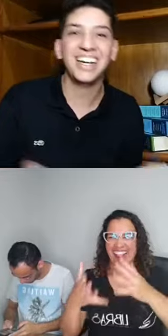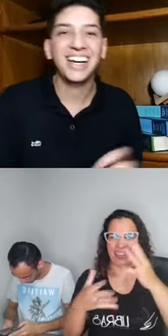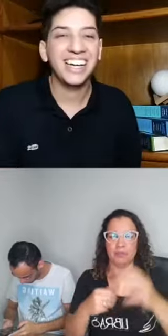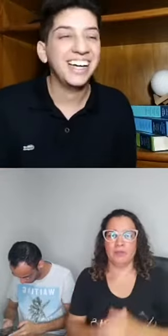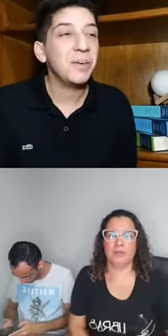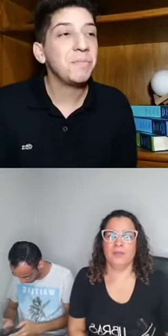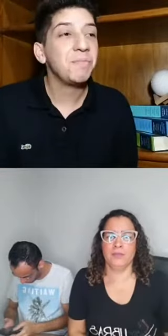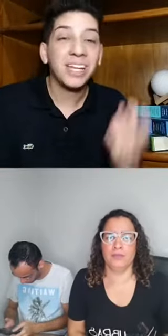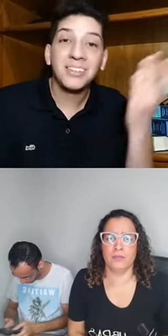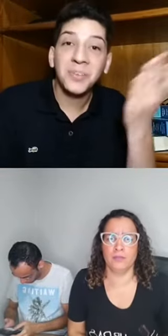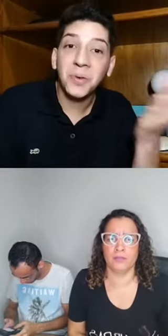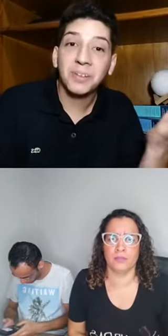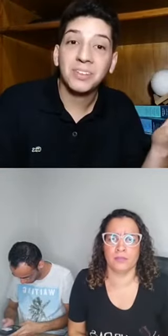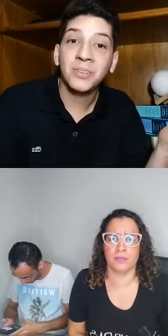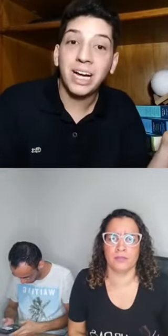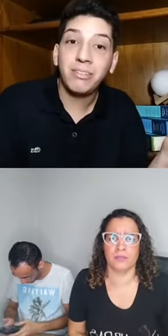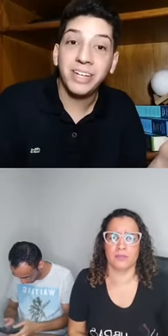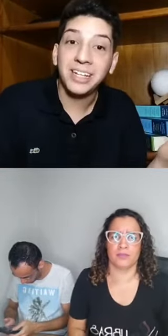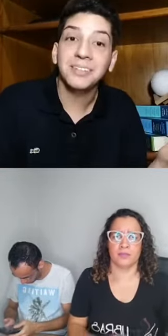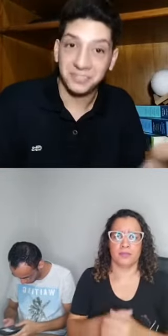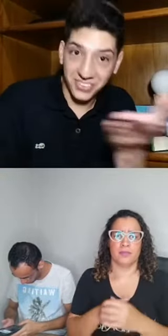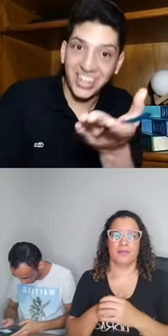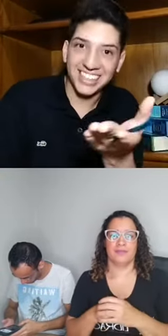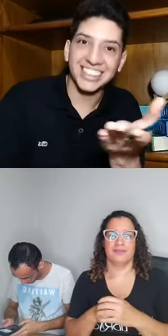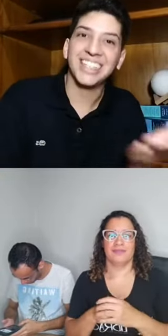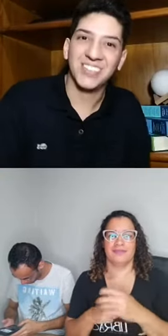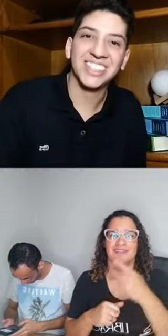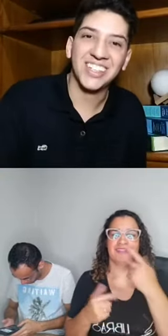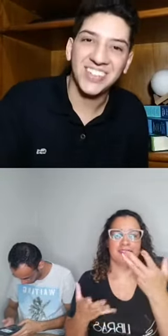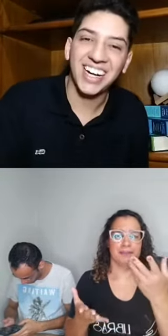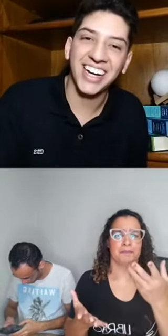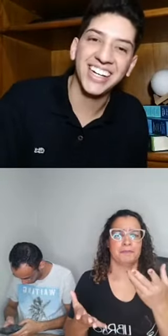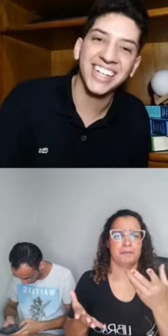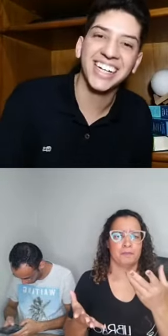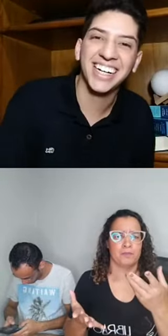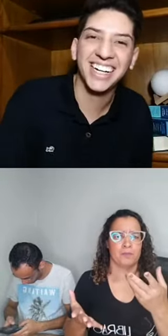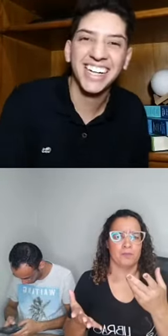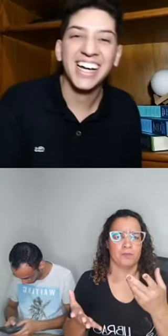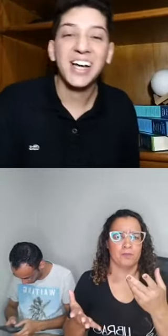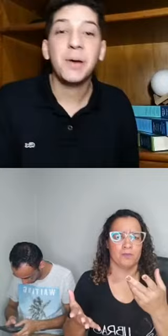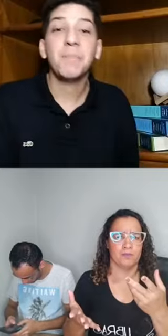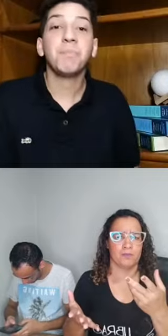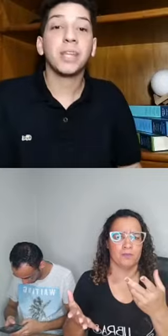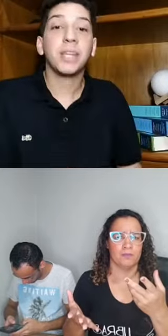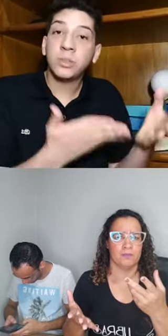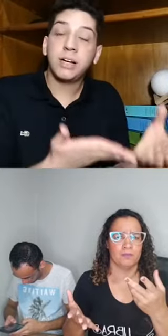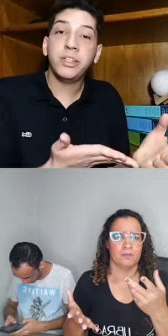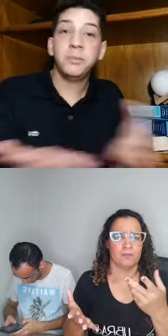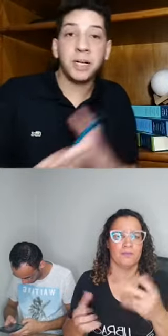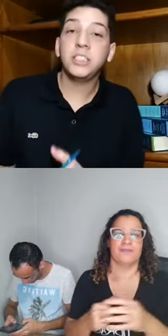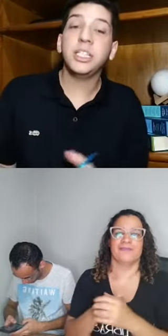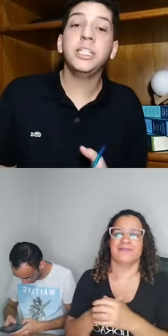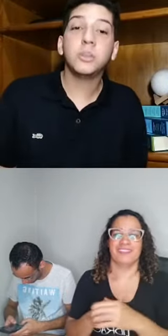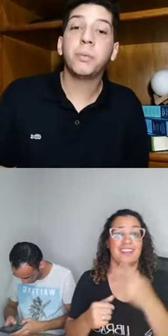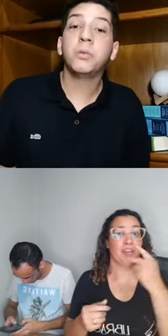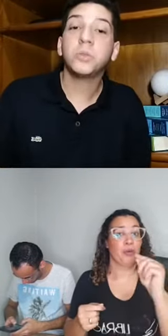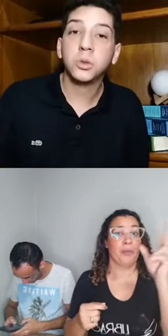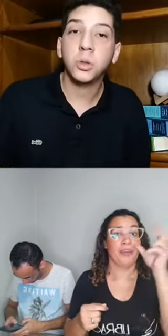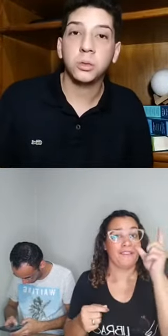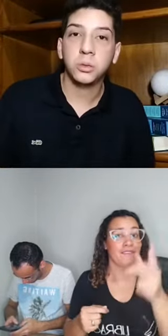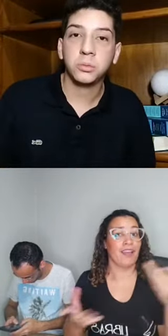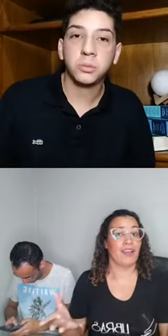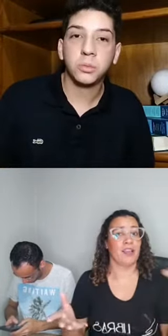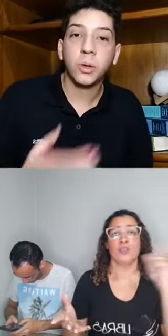né? Não tá vendo. Não é assim que o pessoal fala? Não está vendo. Imagina isso para